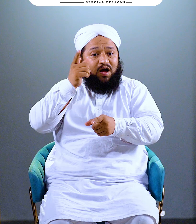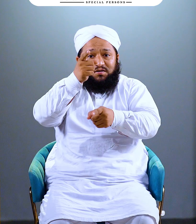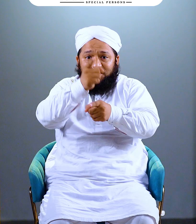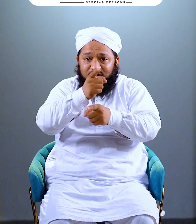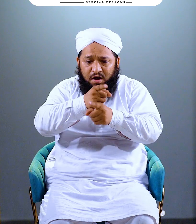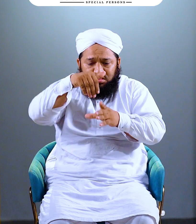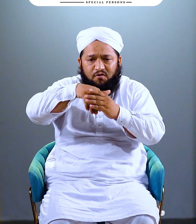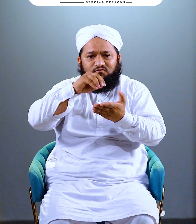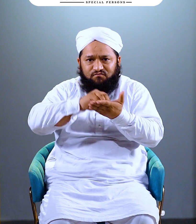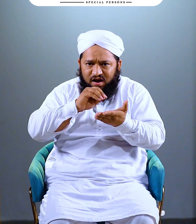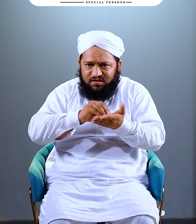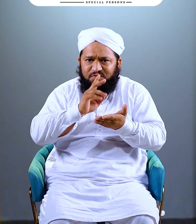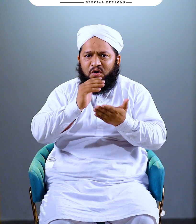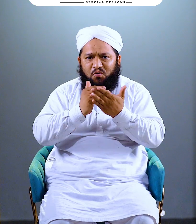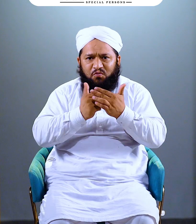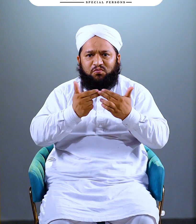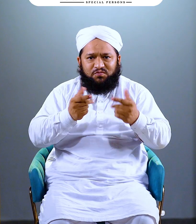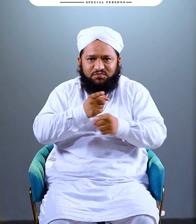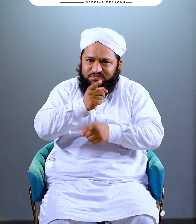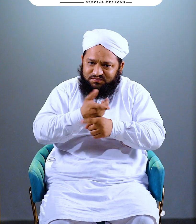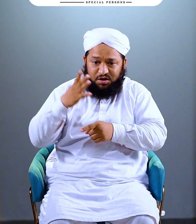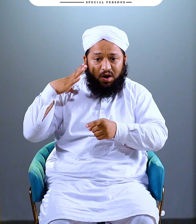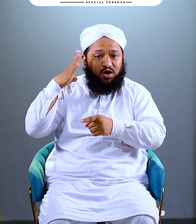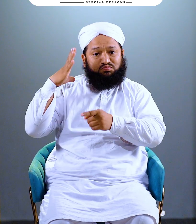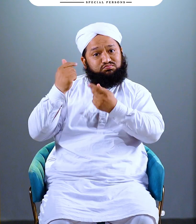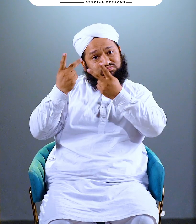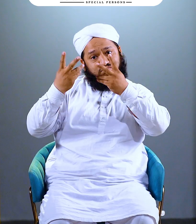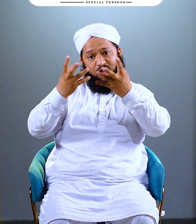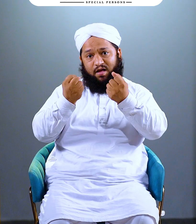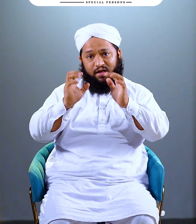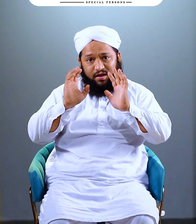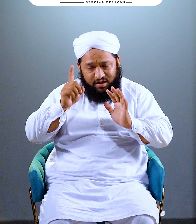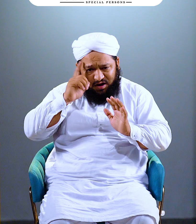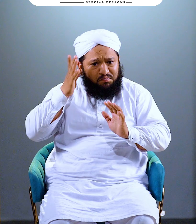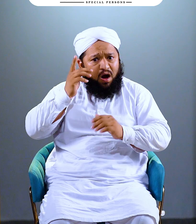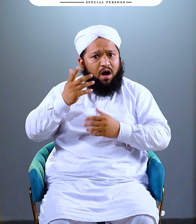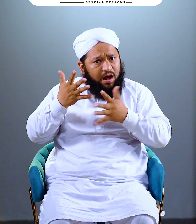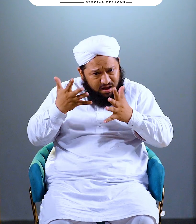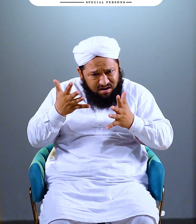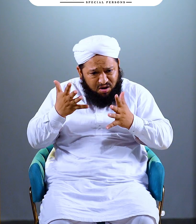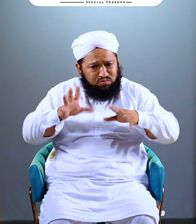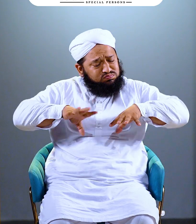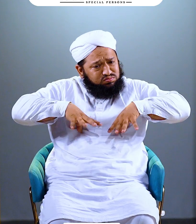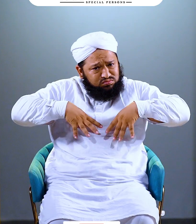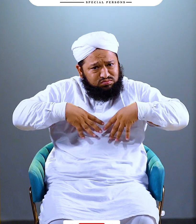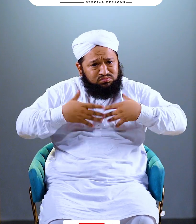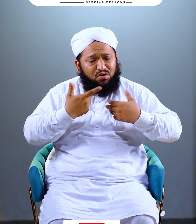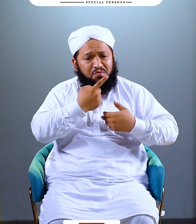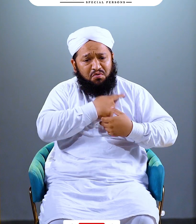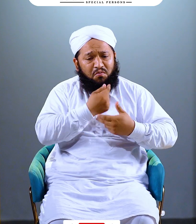اس کو نماز کے فوائد بتائے جائیں، نماز پڑھنے کا ثواب بتایا جائے اور نماز نہ پڑھنے کے نقصانات بتائے جائیں۔ اس